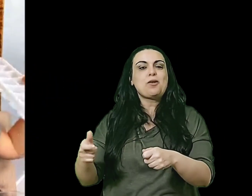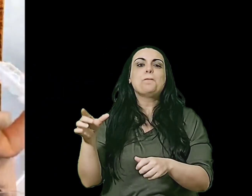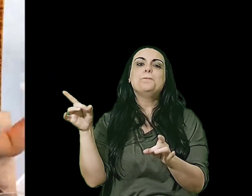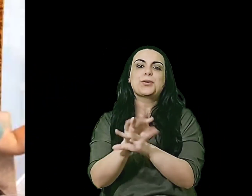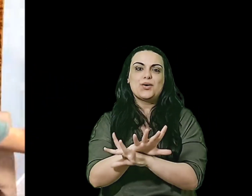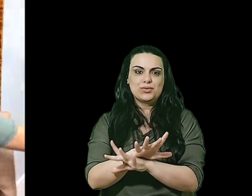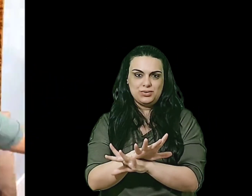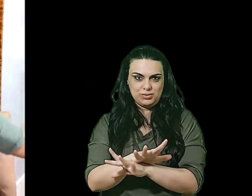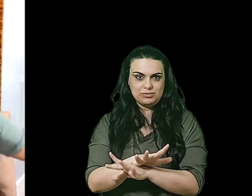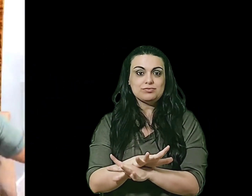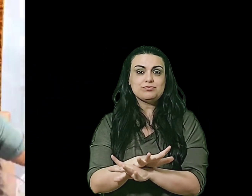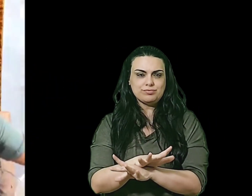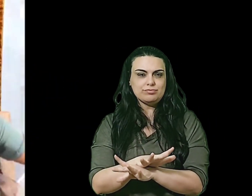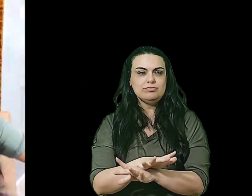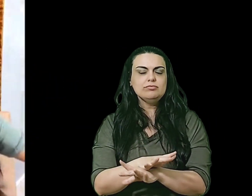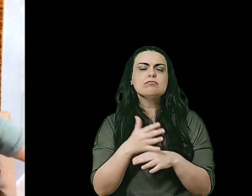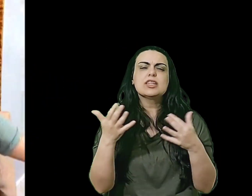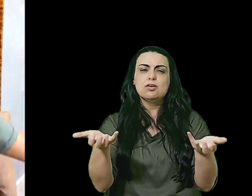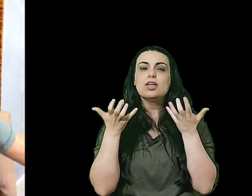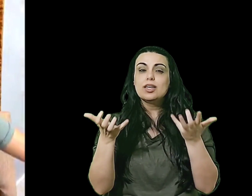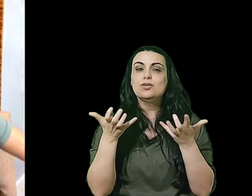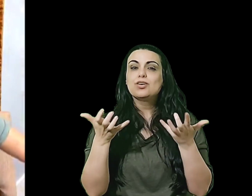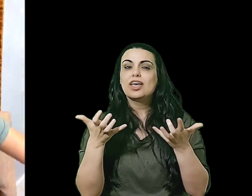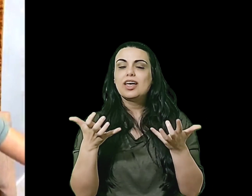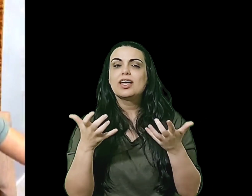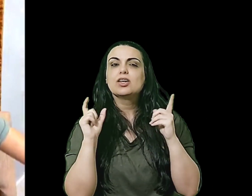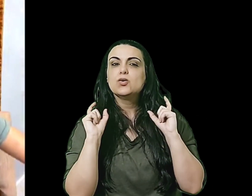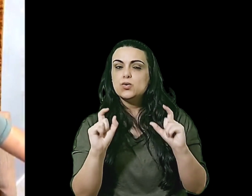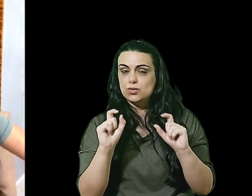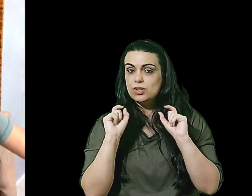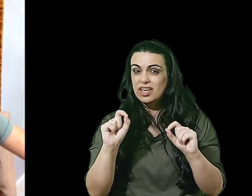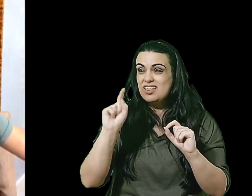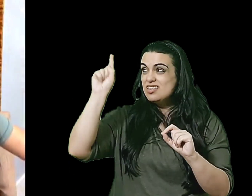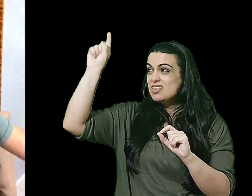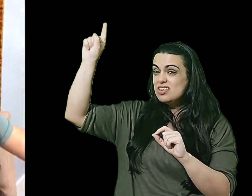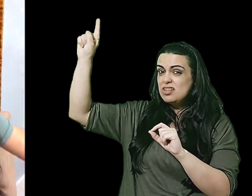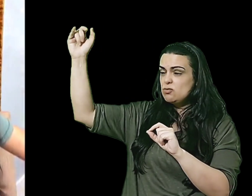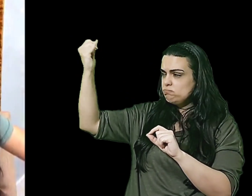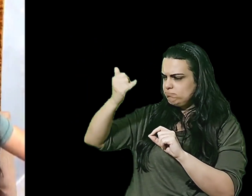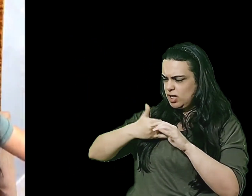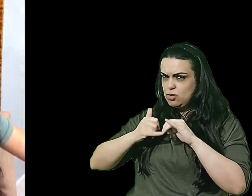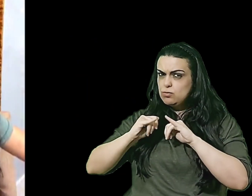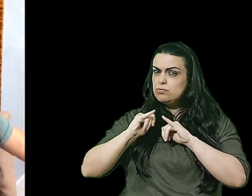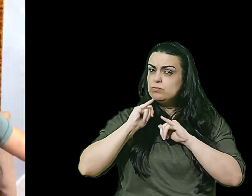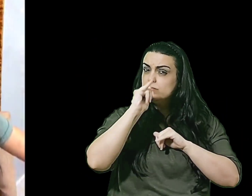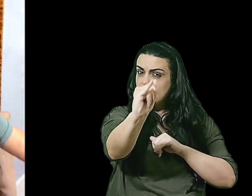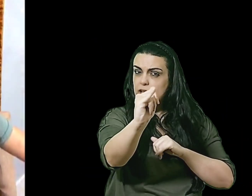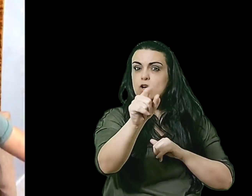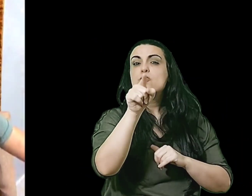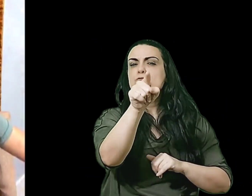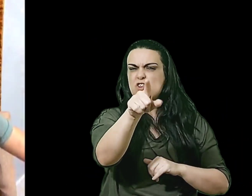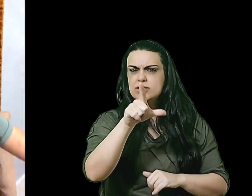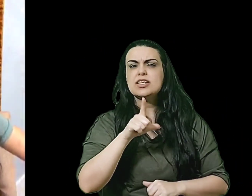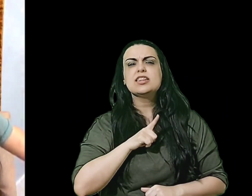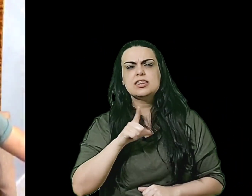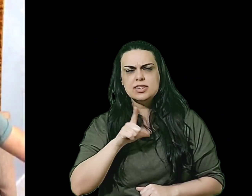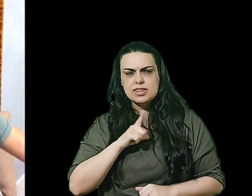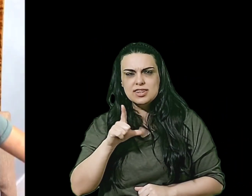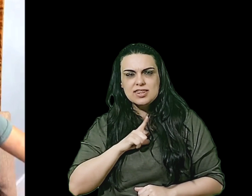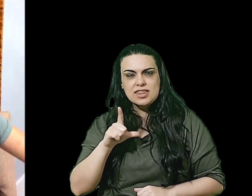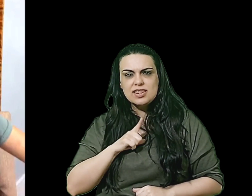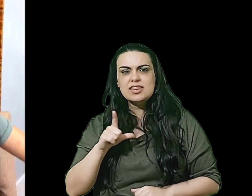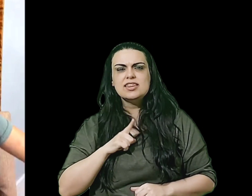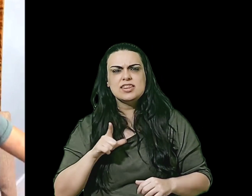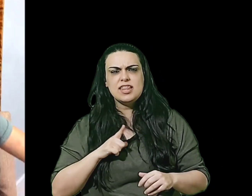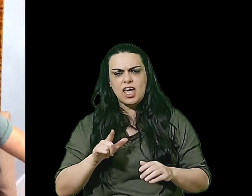oportunidade. Eu quero de Deus sobre a sua vida dizer que você tem a forma, que